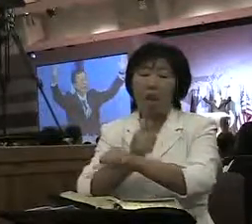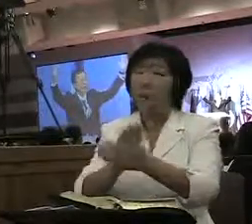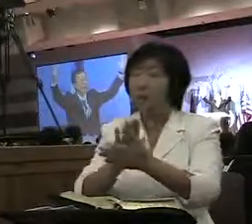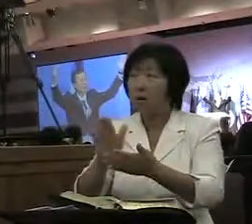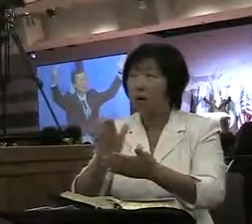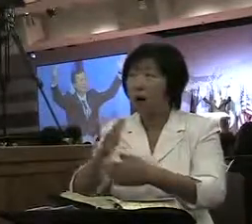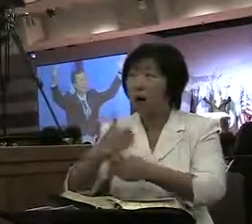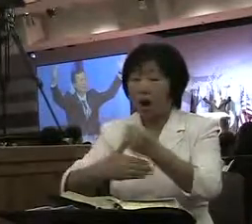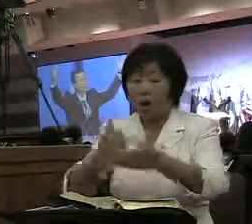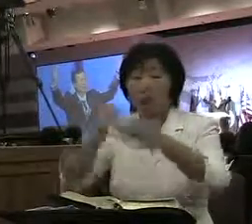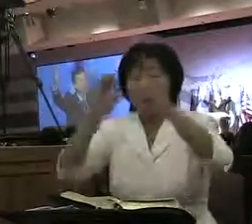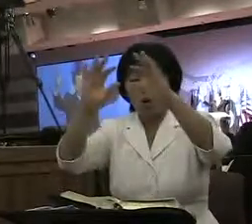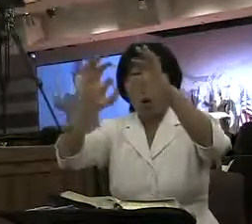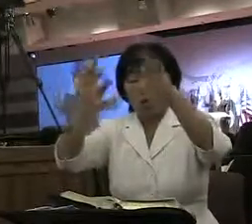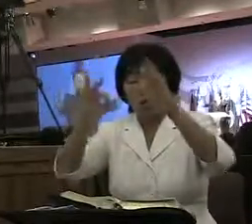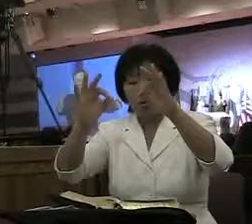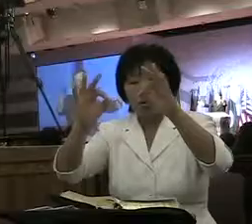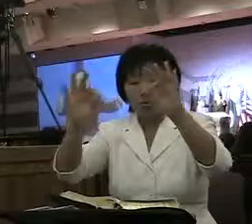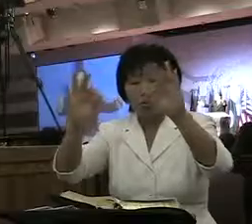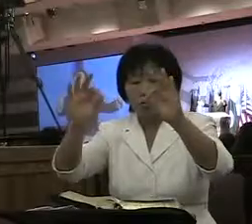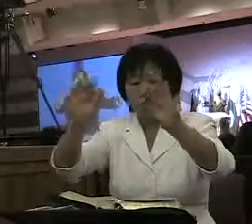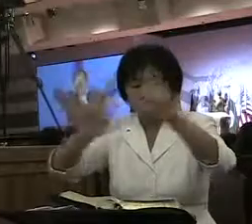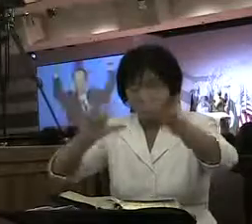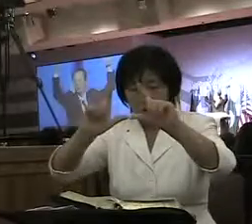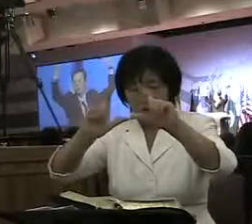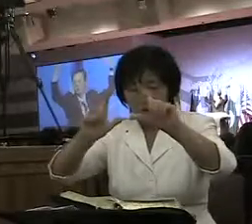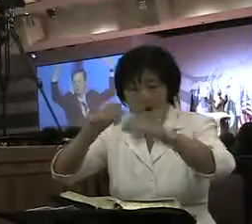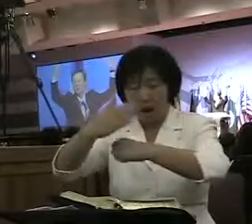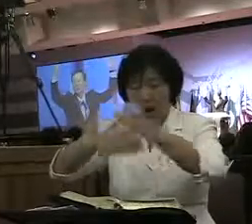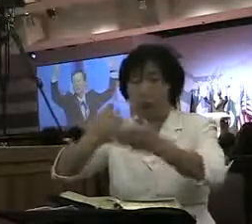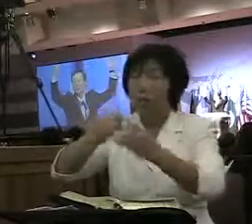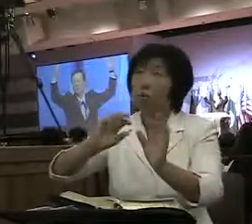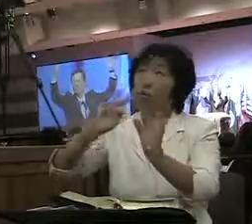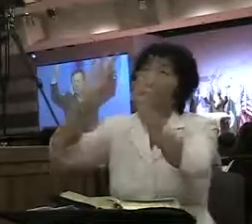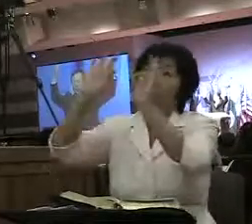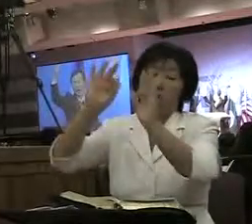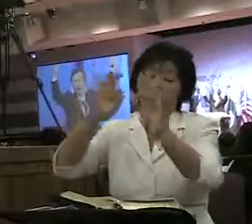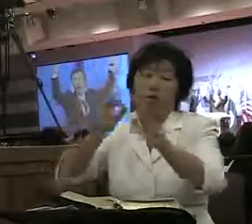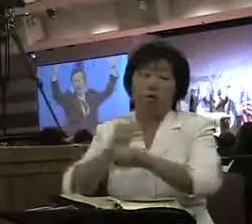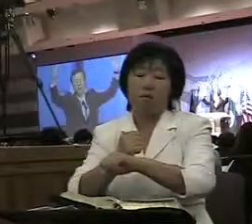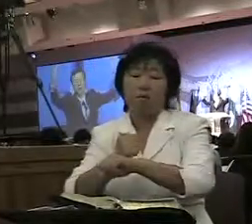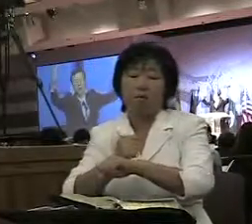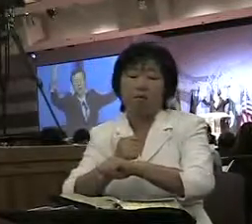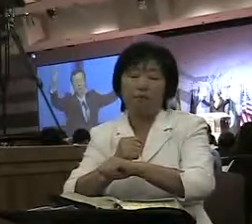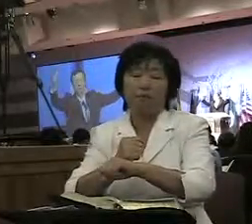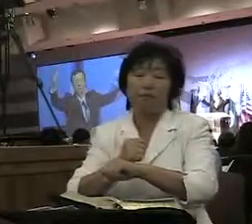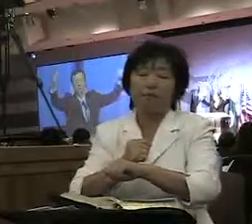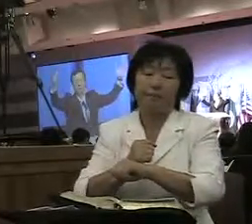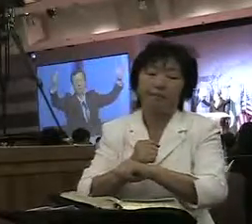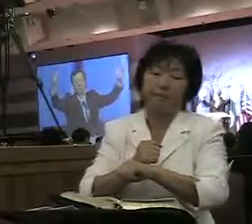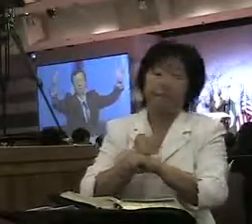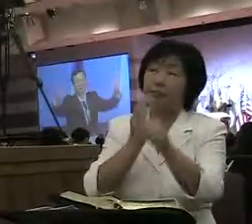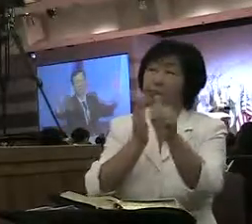보세요. 상황을 보지 마시고 하나님을 보세요. 하나님을 보세요.